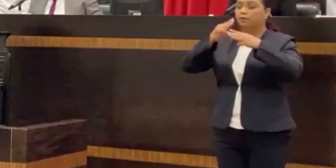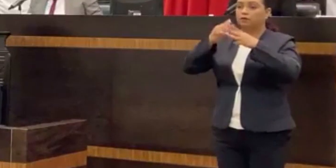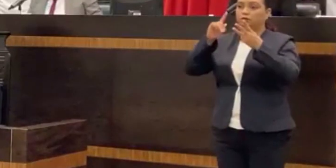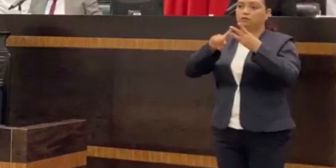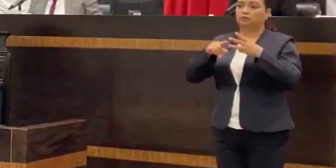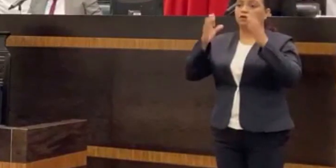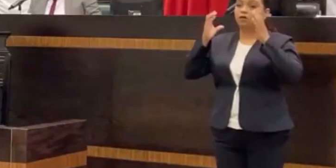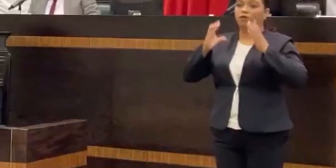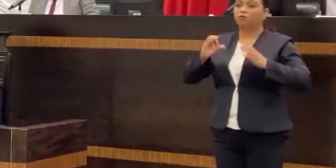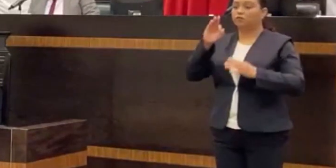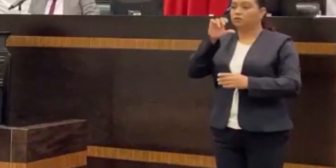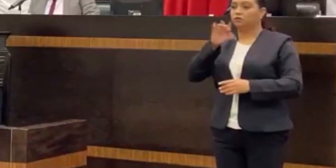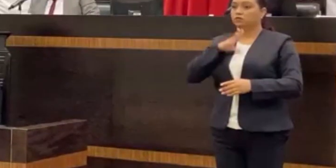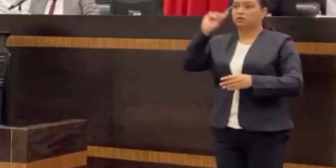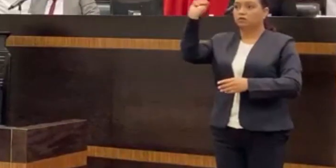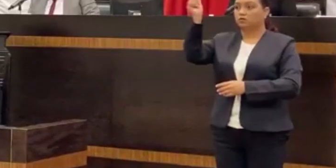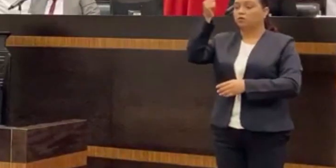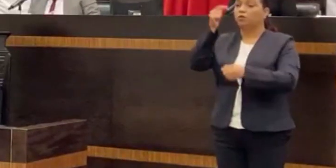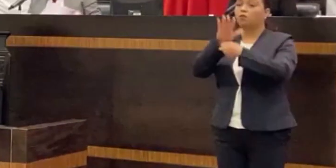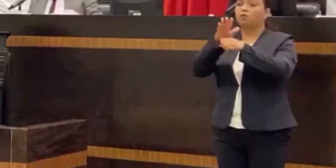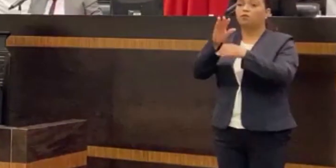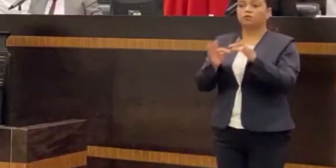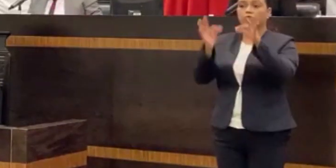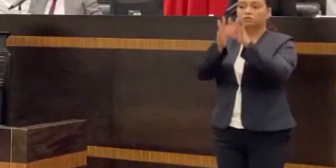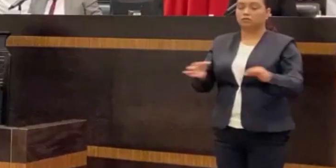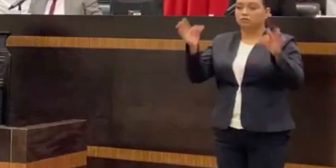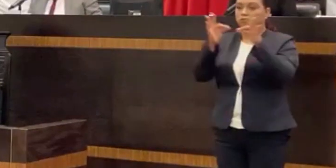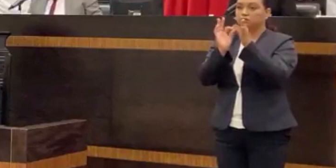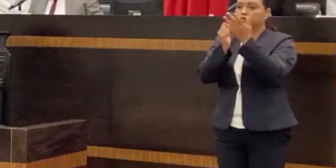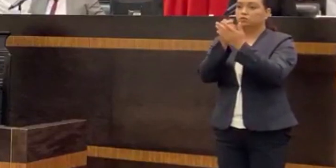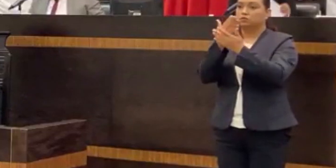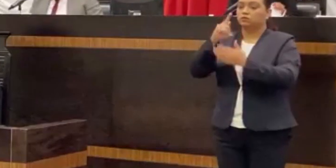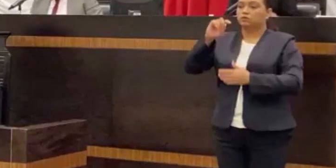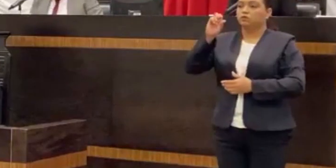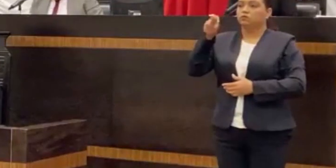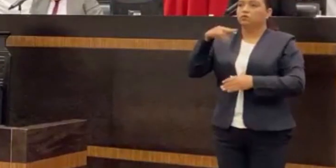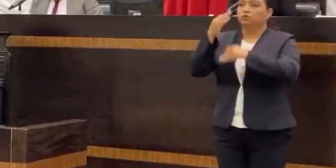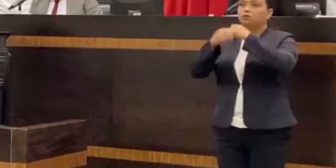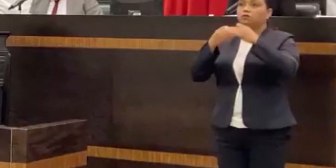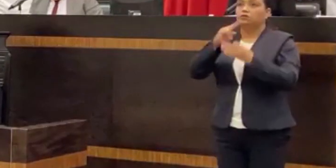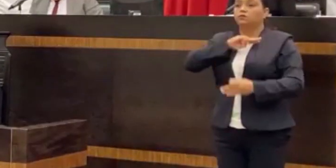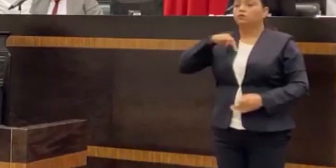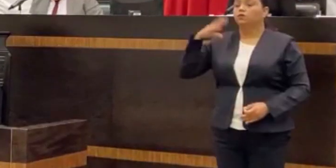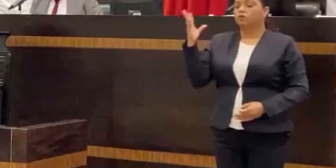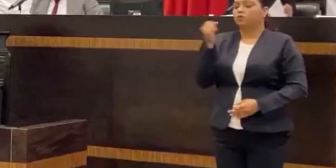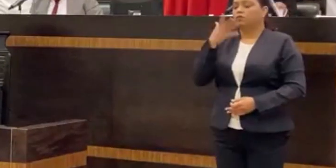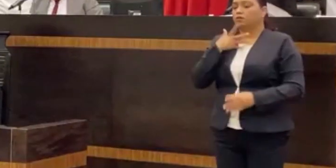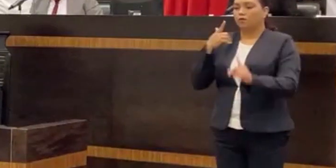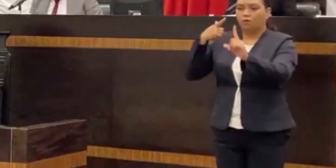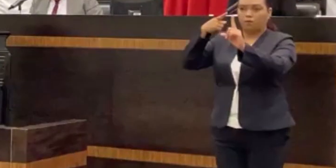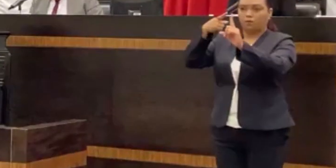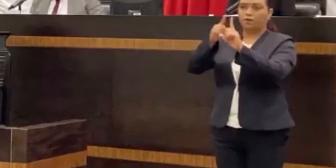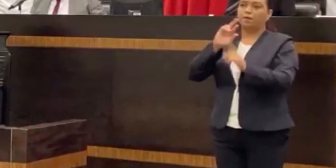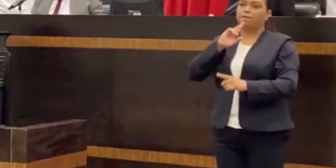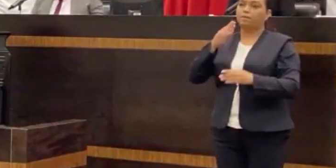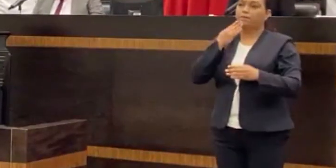Se aseguró que no se prestaron o las facturaciones de proveedores que cobraban intereses exorbitantes en resumen se